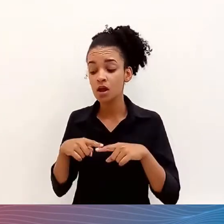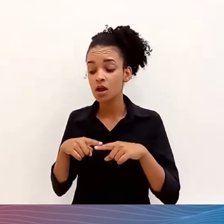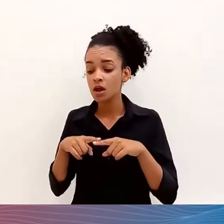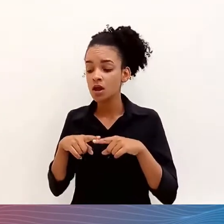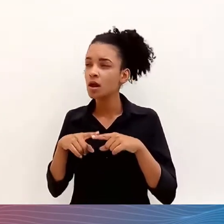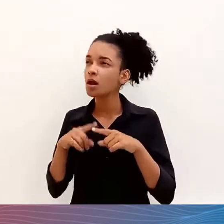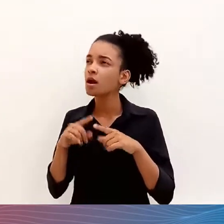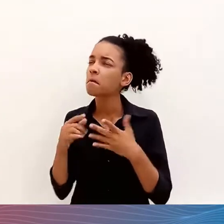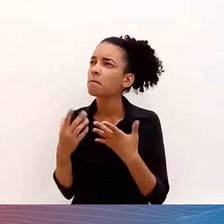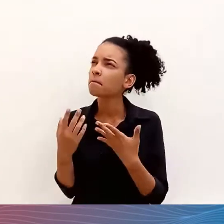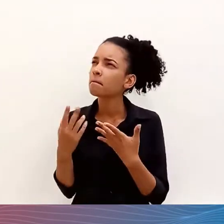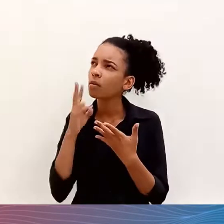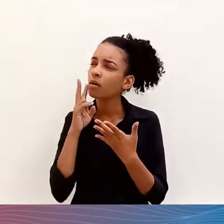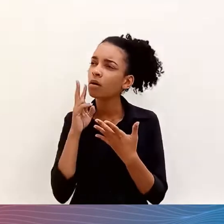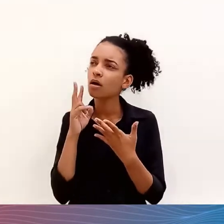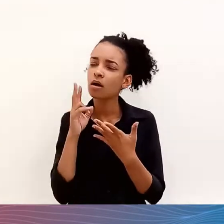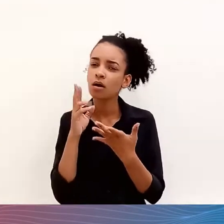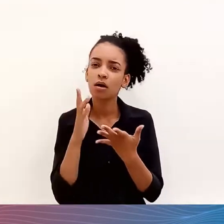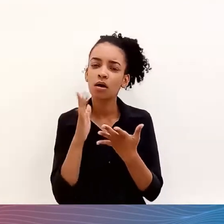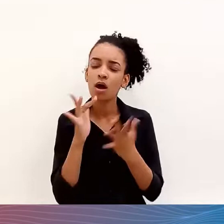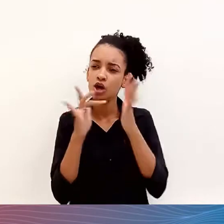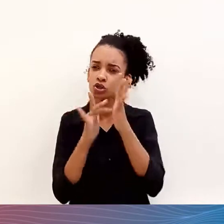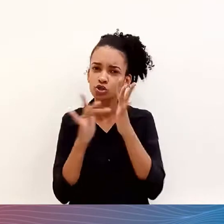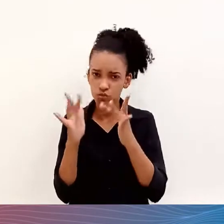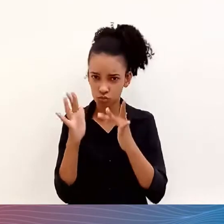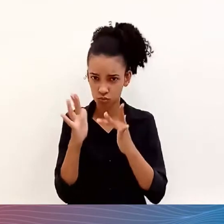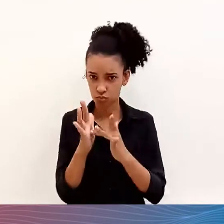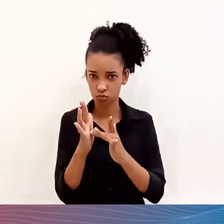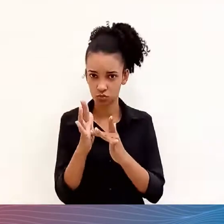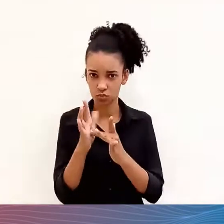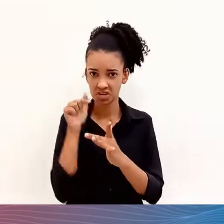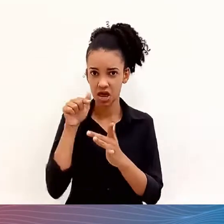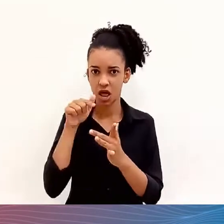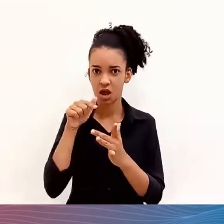às regiões inferiores da terra, ele trouxe